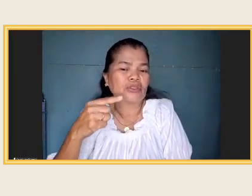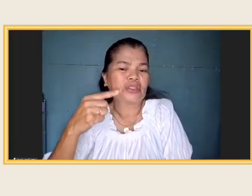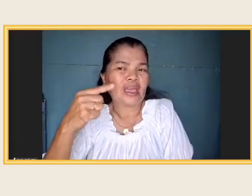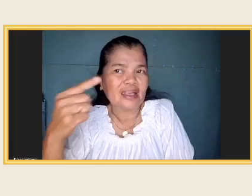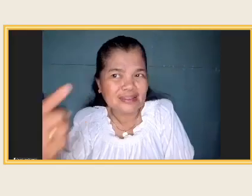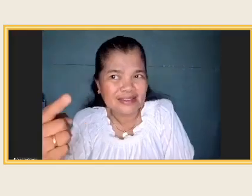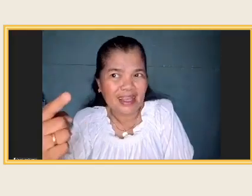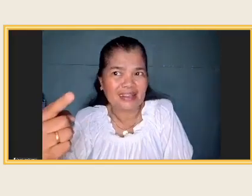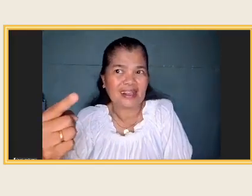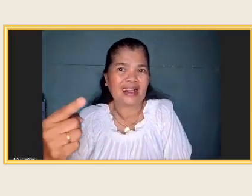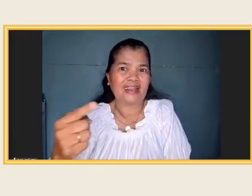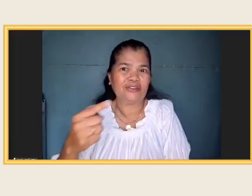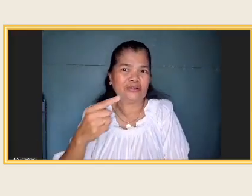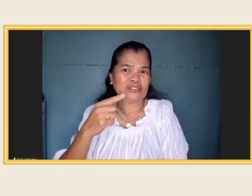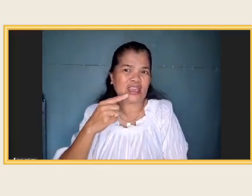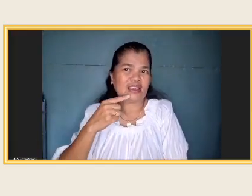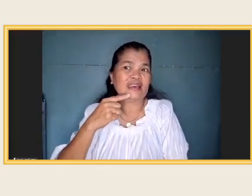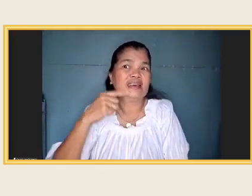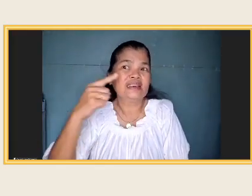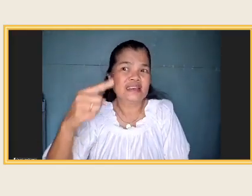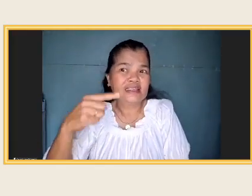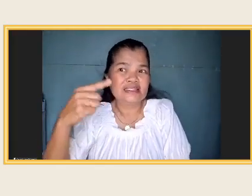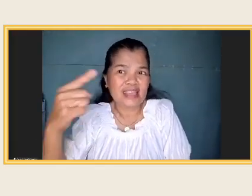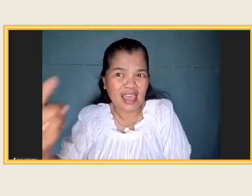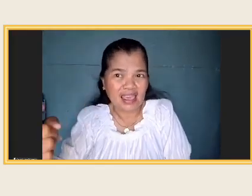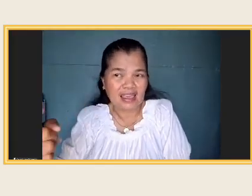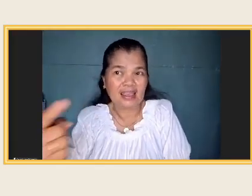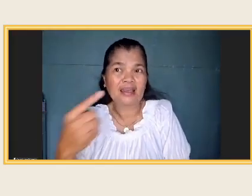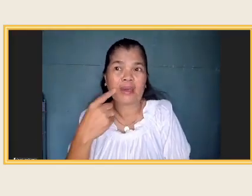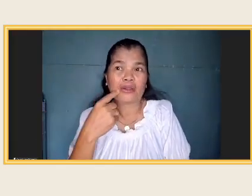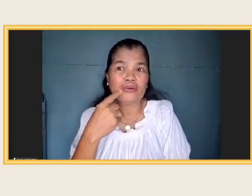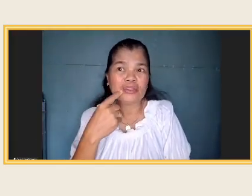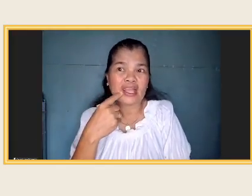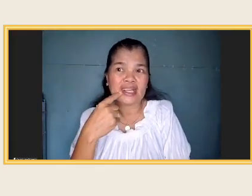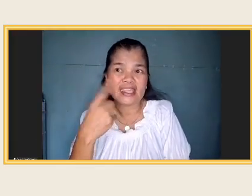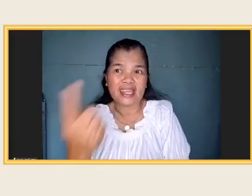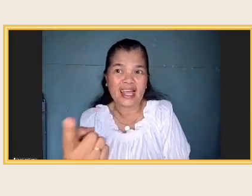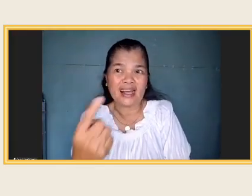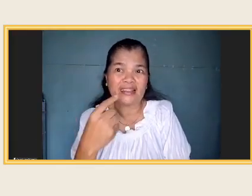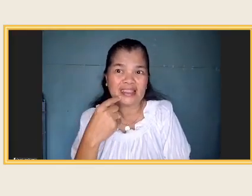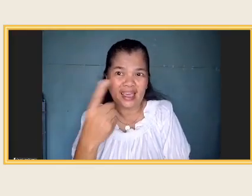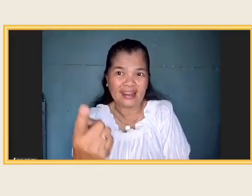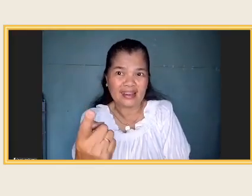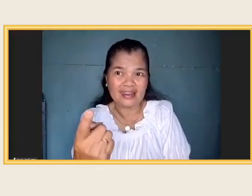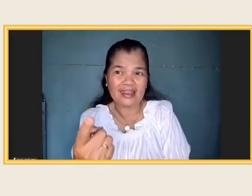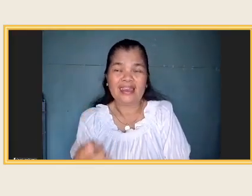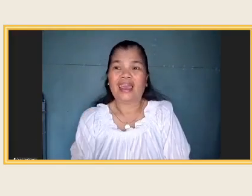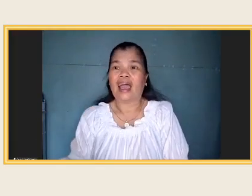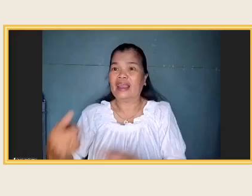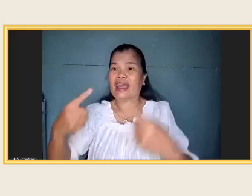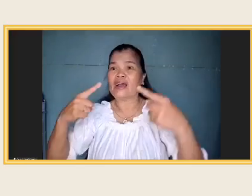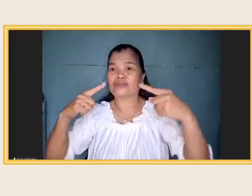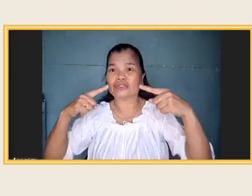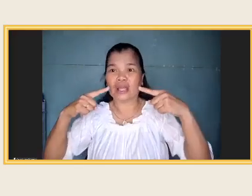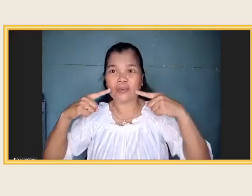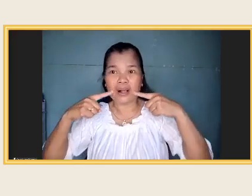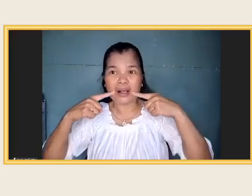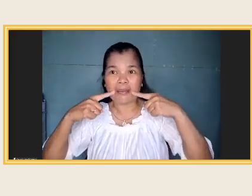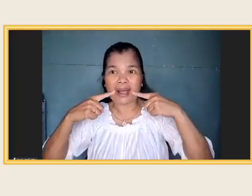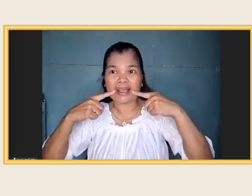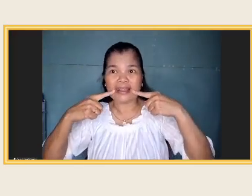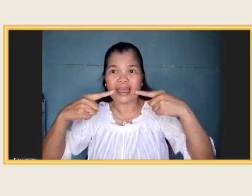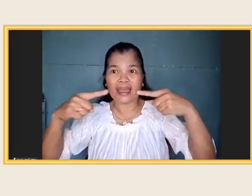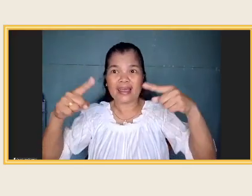ng konti saka gaganon yung say. Say. Pero yung tell, ganyan lang. Tell. Announce.